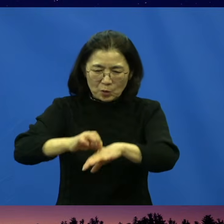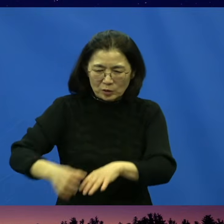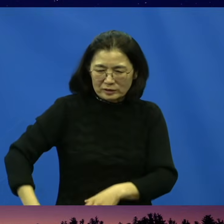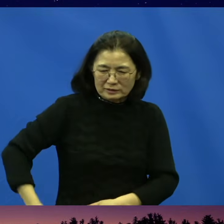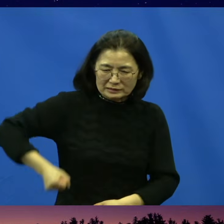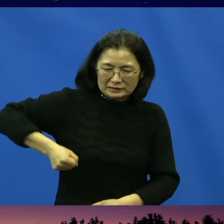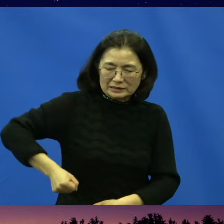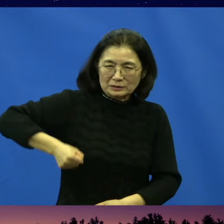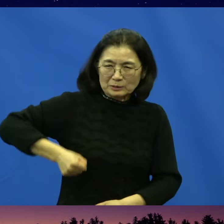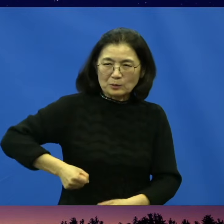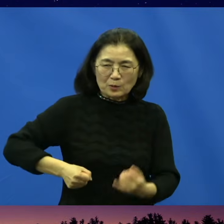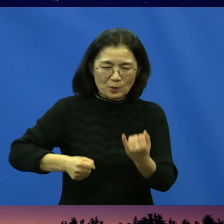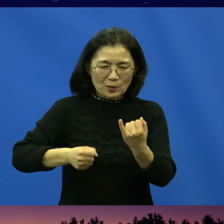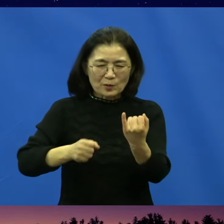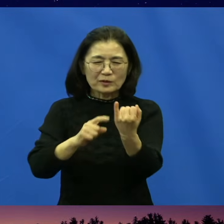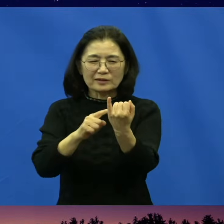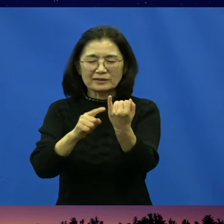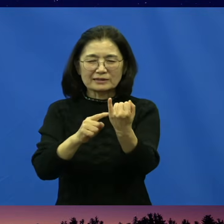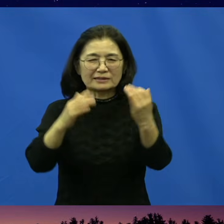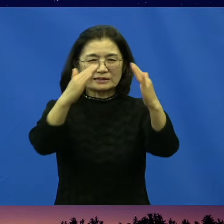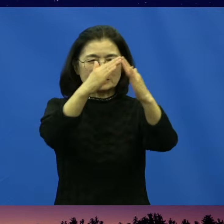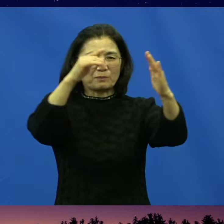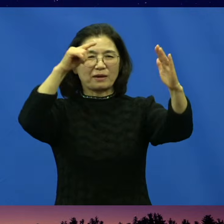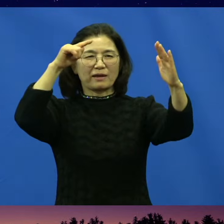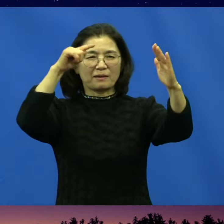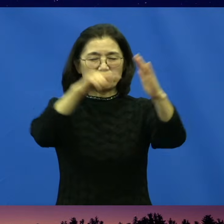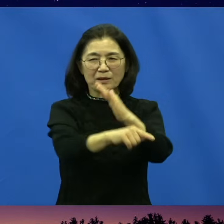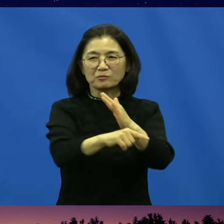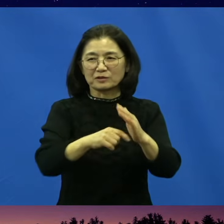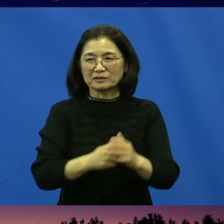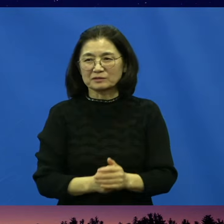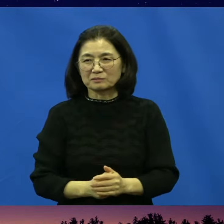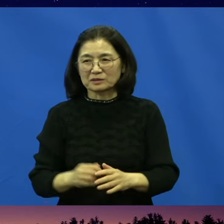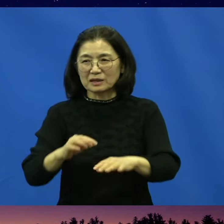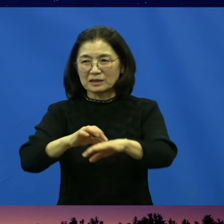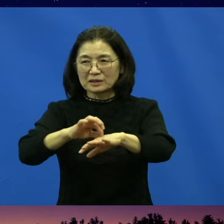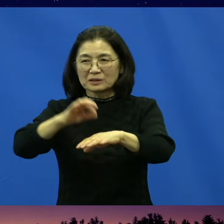주십시오 하면서 이제 갔습니다. 그 소고기 어떻게 됐을까요?